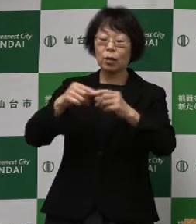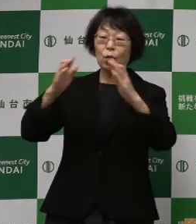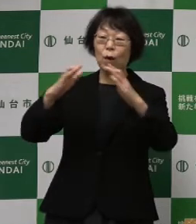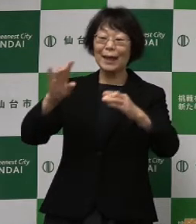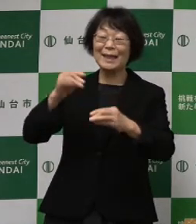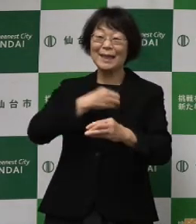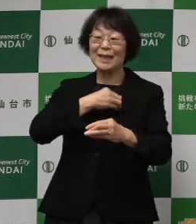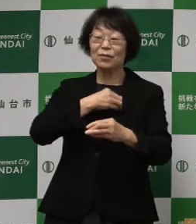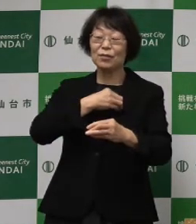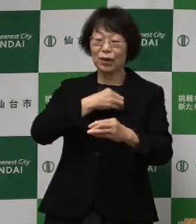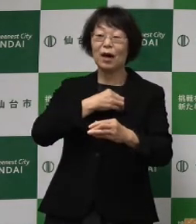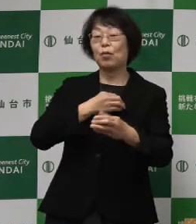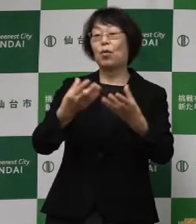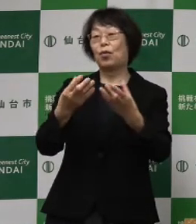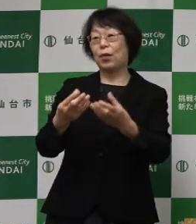を置いた上で、